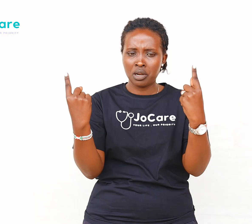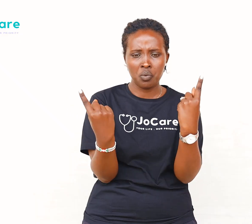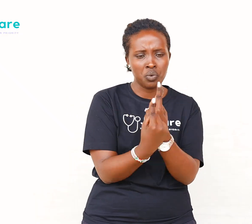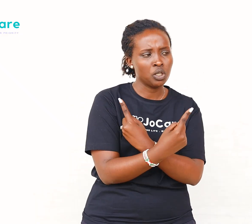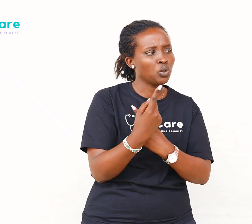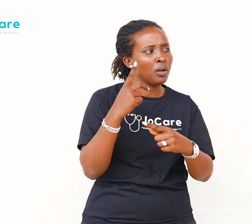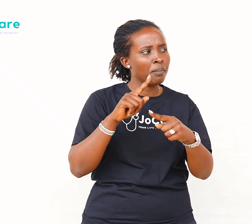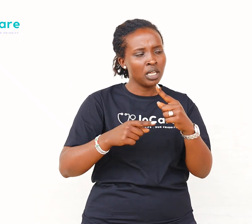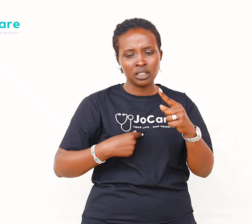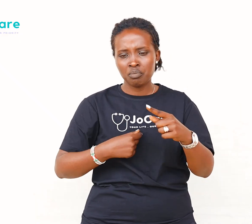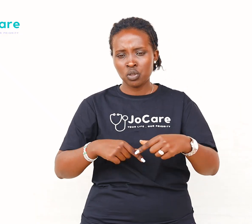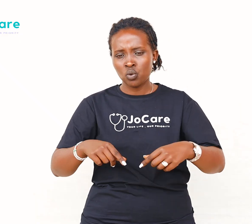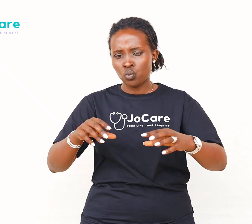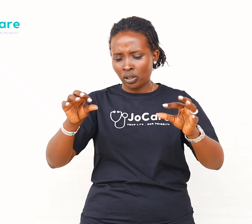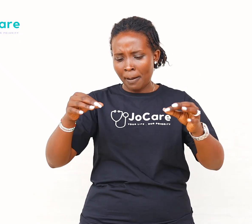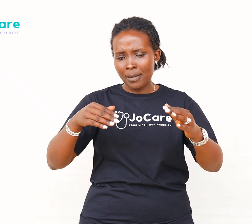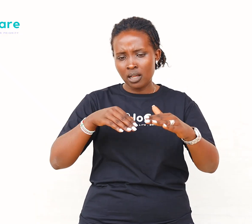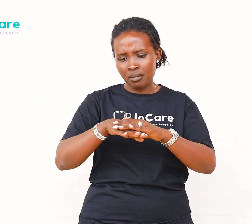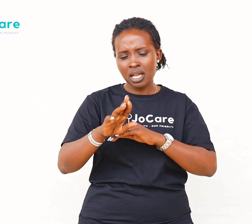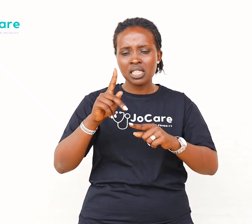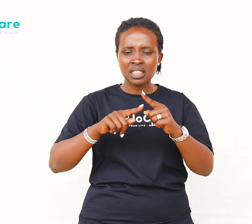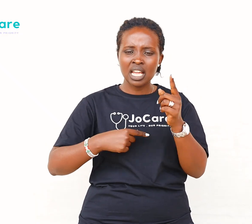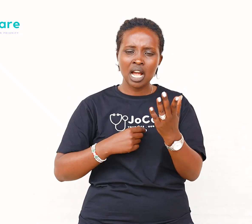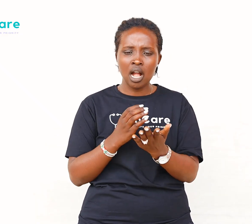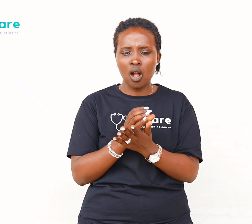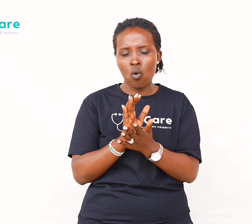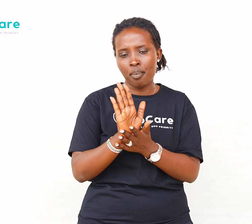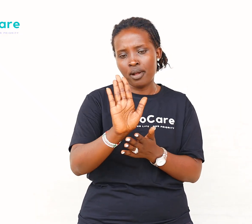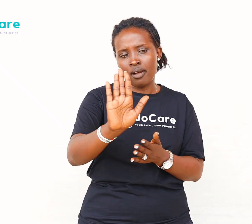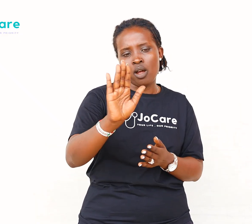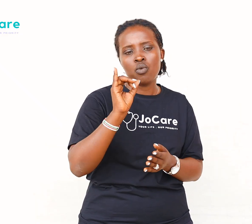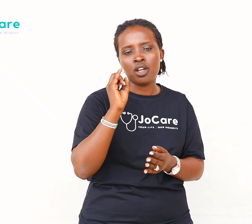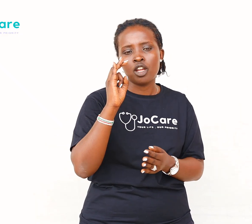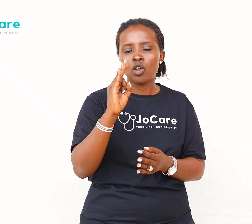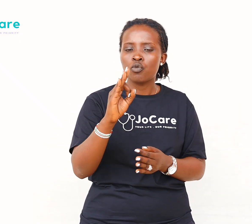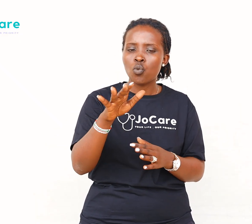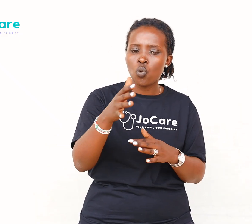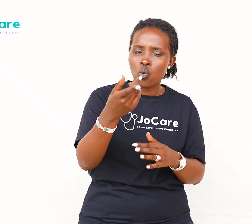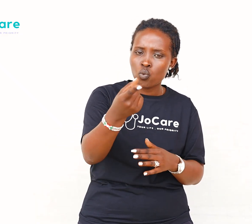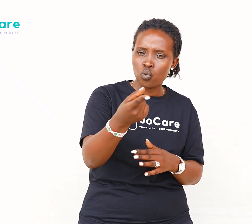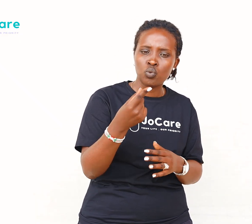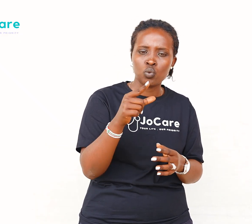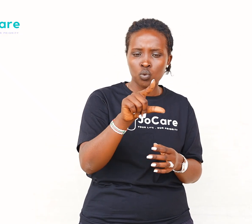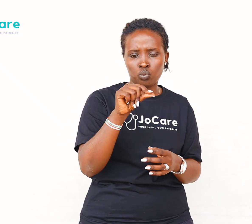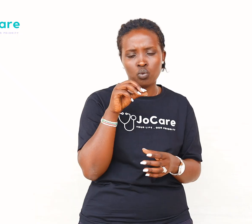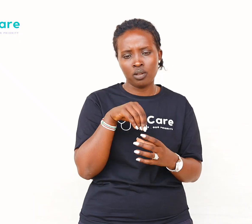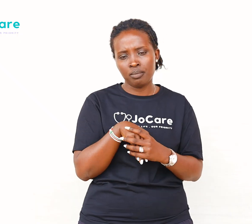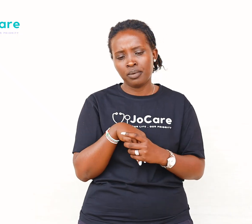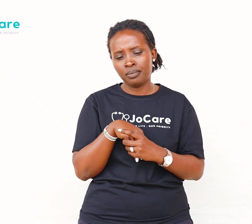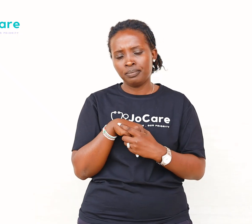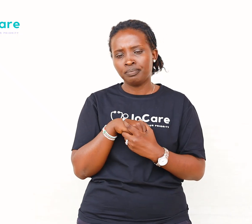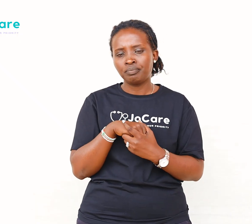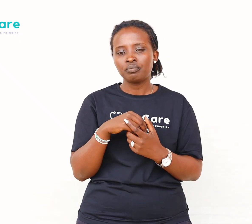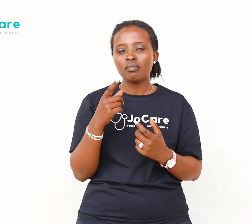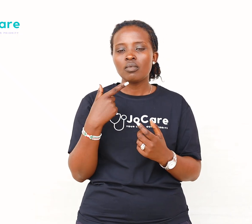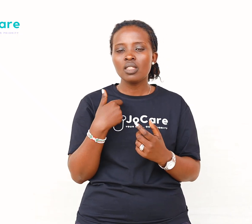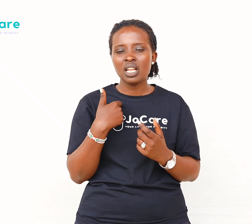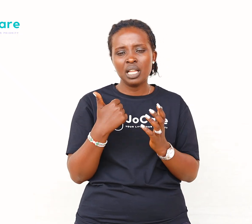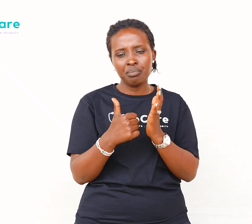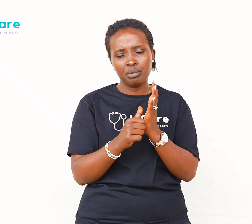utambaro tw'imbere cyangwa se agakombe kawe bitewe n'icyo wahisemo. Ni izihe ngaruka rero zishobora kugera